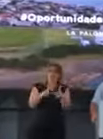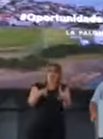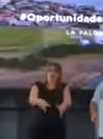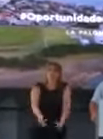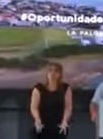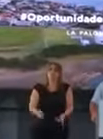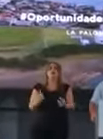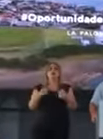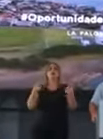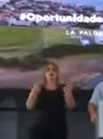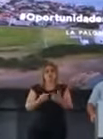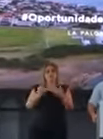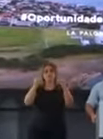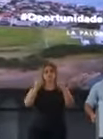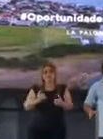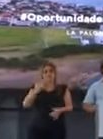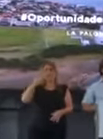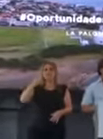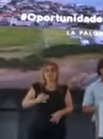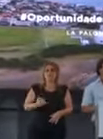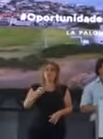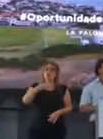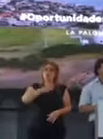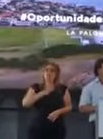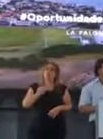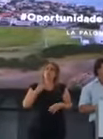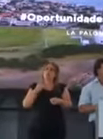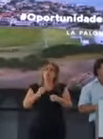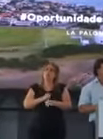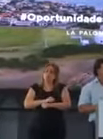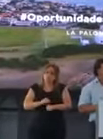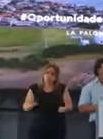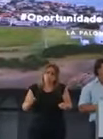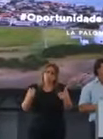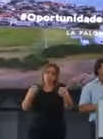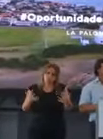Nosotros creemos que se puede.